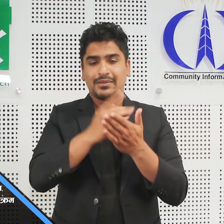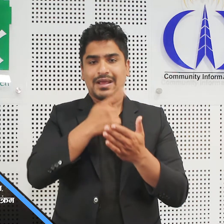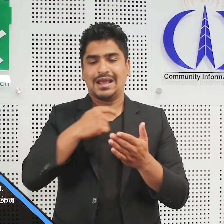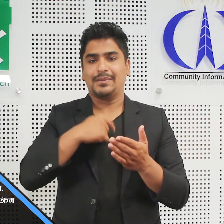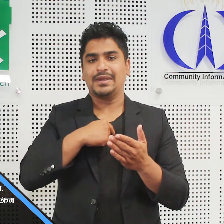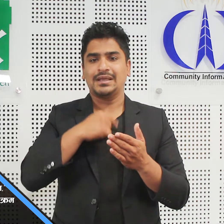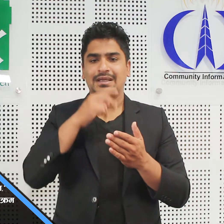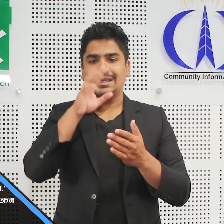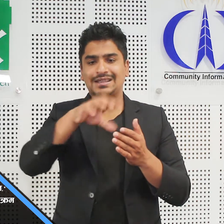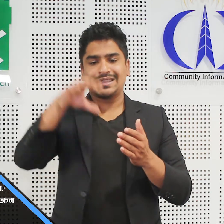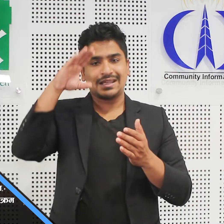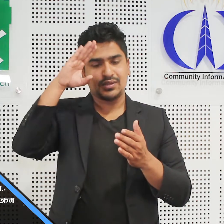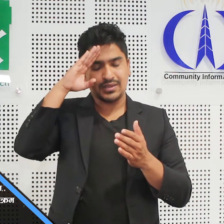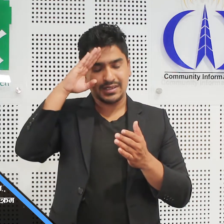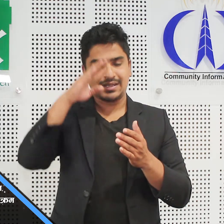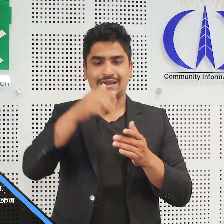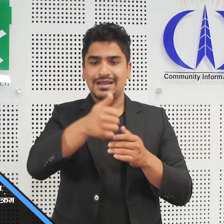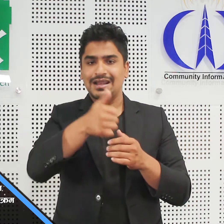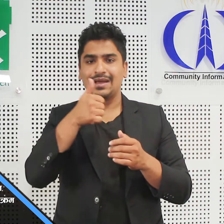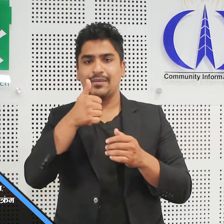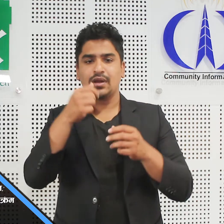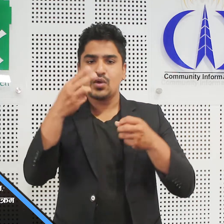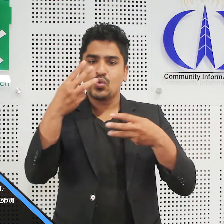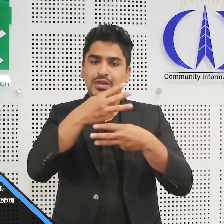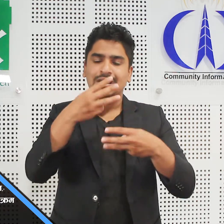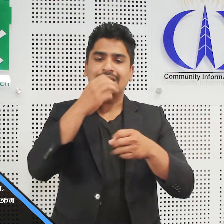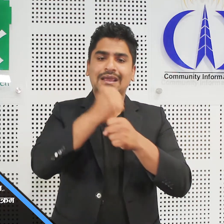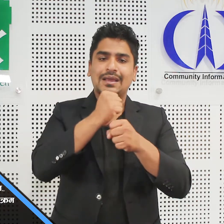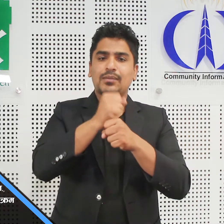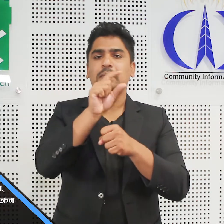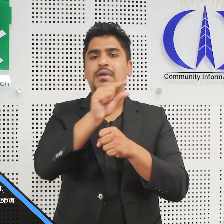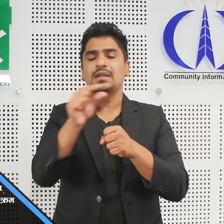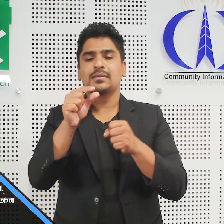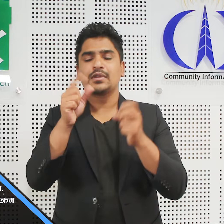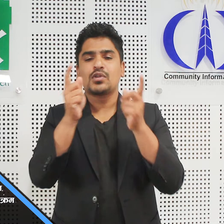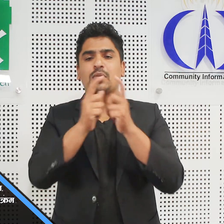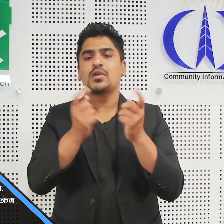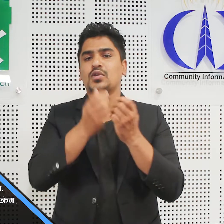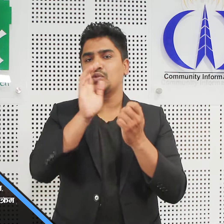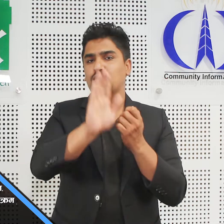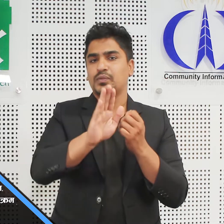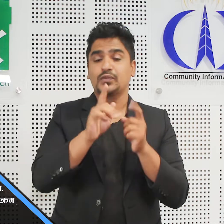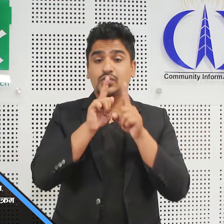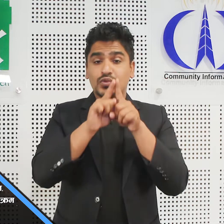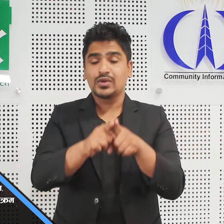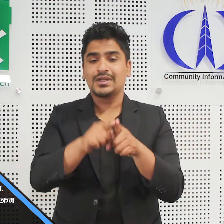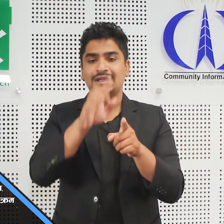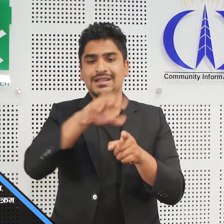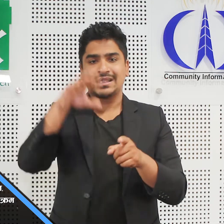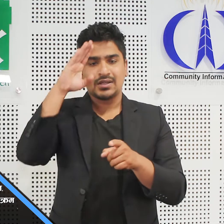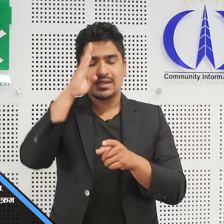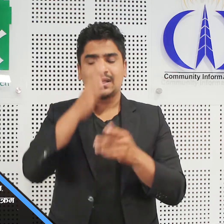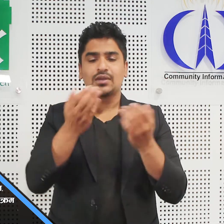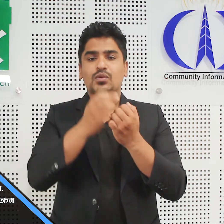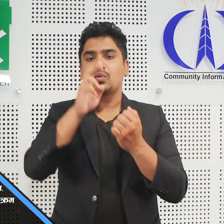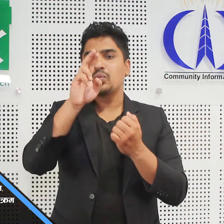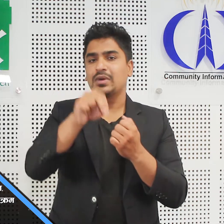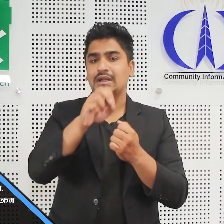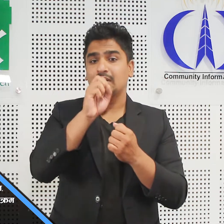तपाईँ यति बेला रेडियो कार्यक्रम हाम्रो पालिका सुन्दै हुनुहुन्छ। यो कार्यक्रममा हामी स्थानीय सरकारका राम्रा र उदाहरणीय